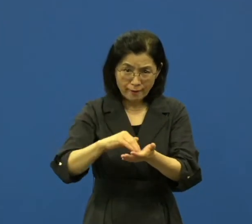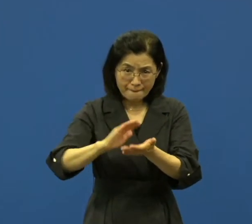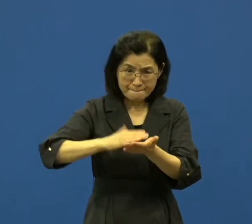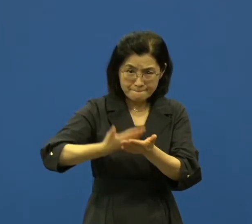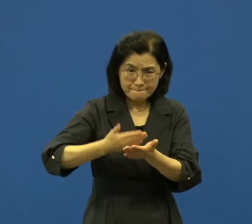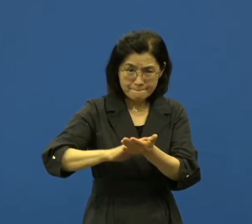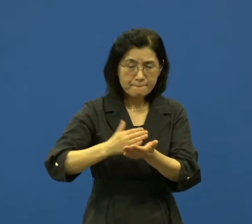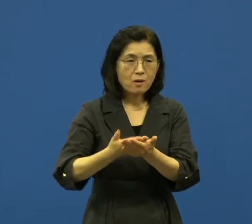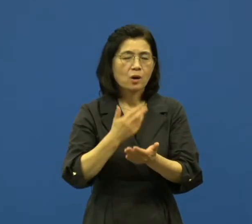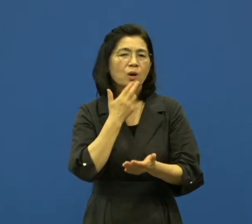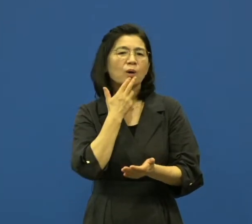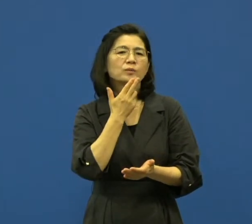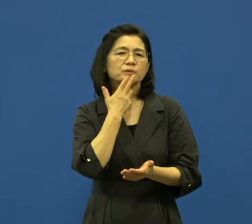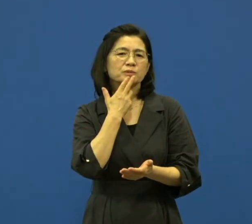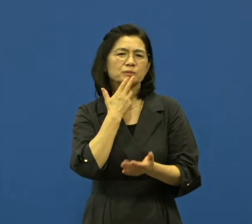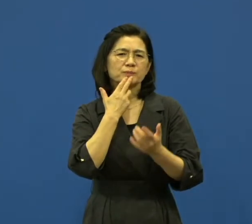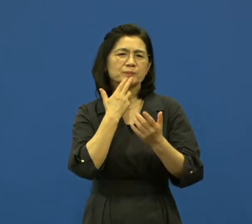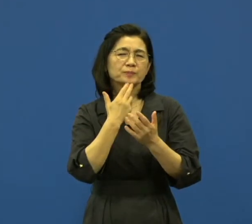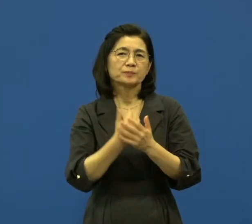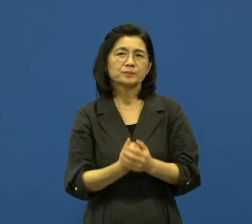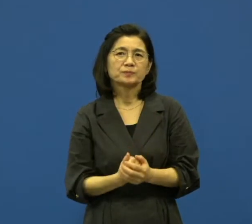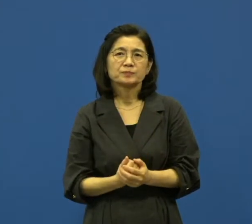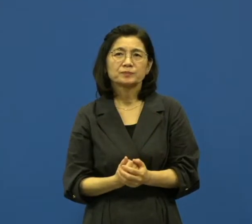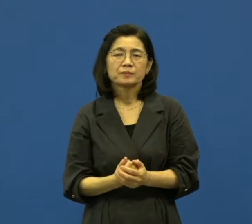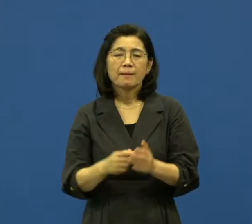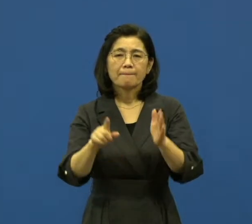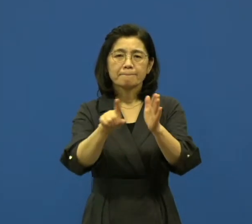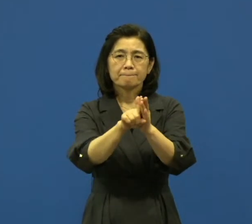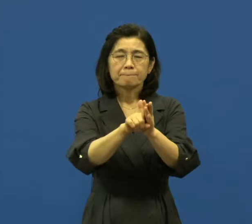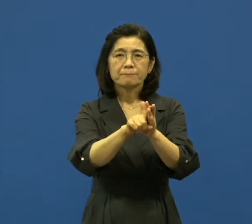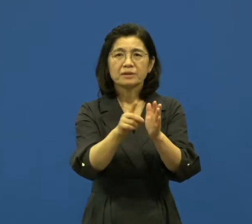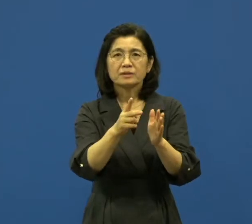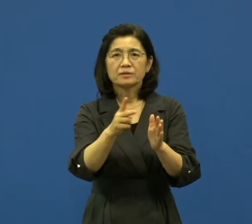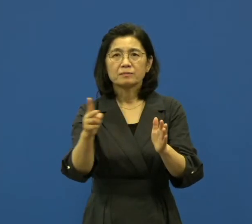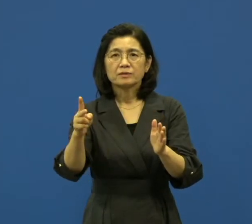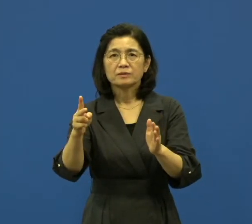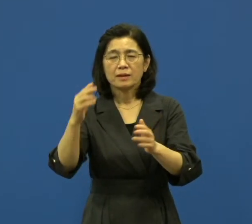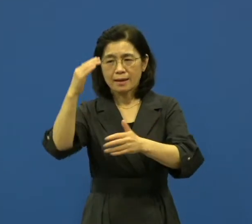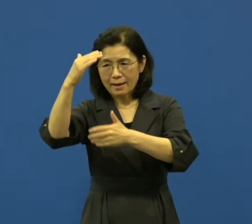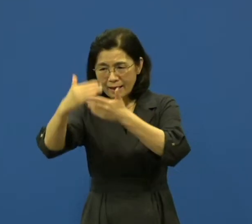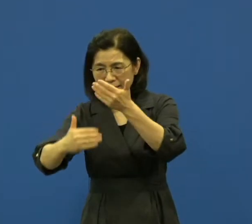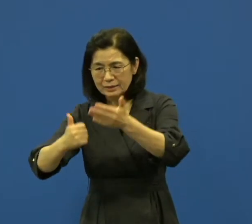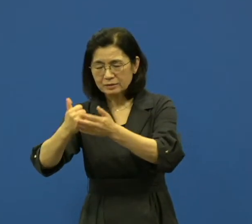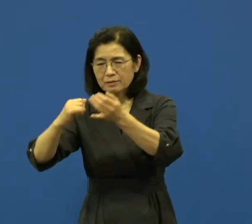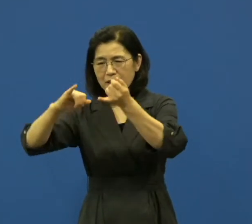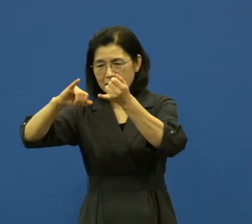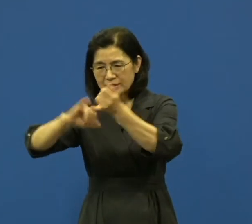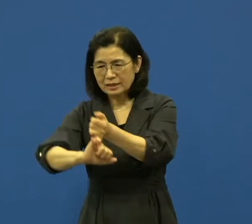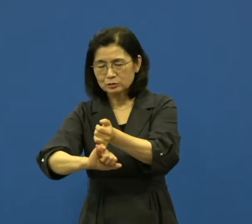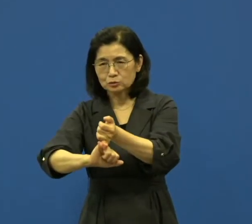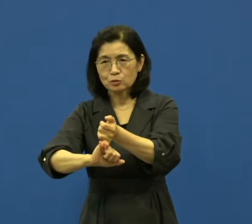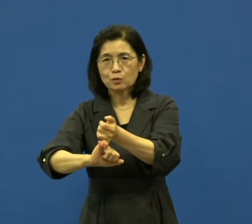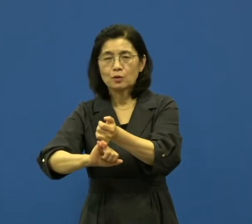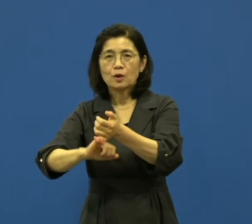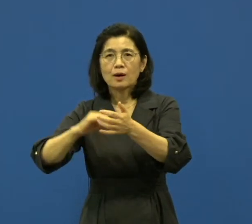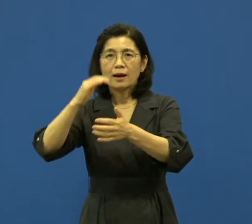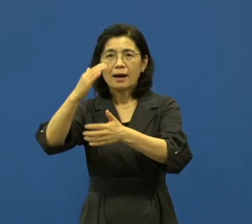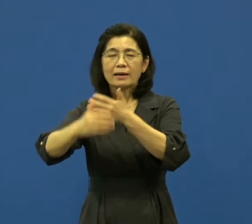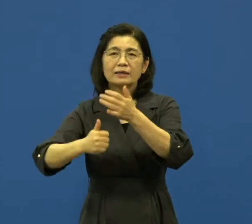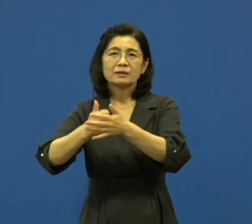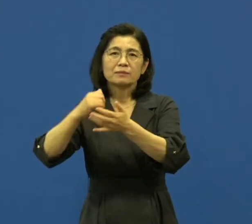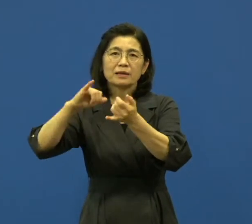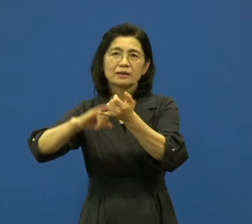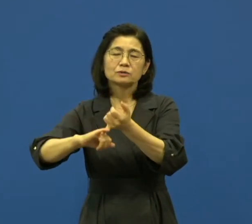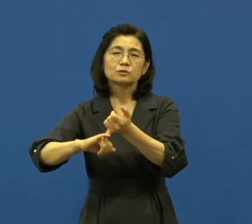여러분, 우리가 하나님의 약속을 대하는 태도가 달라야 합니다. 믿음은 약속에 대한 것입니다. 약속은 이루어지지 않은